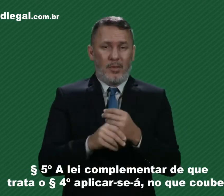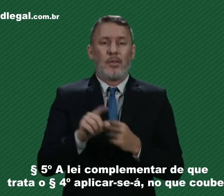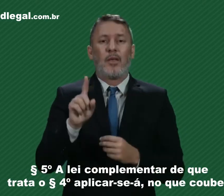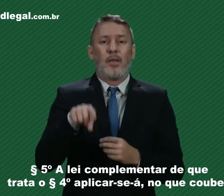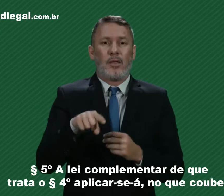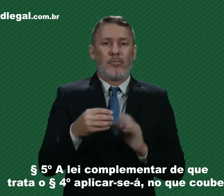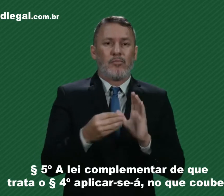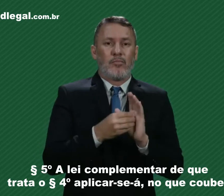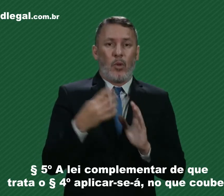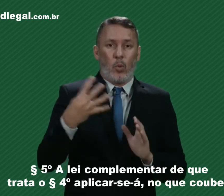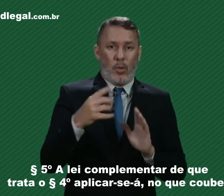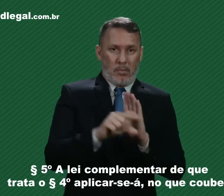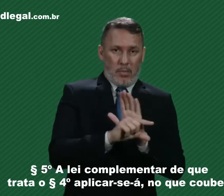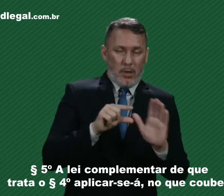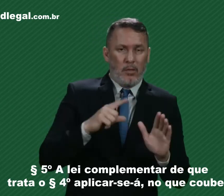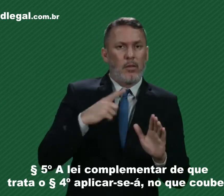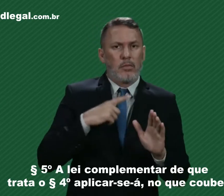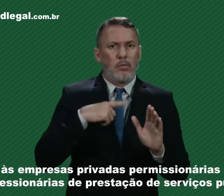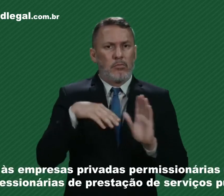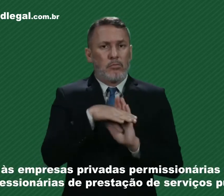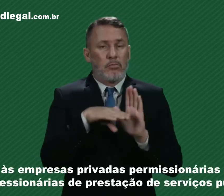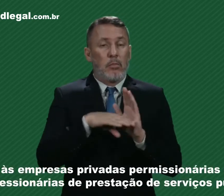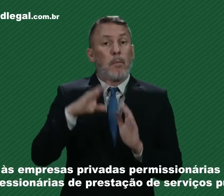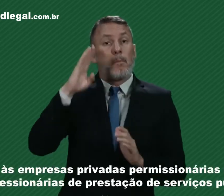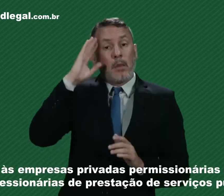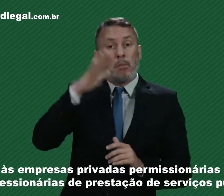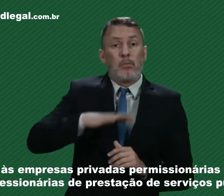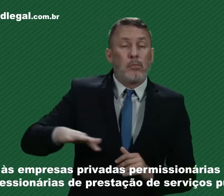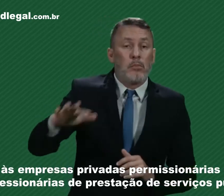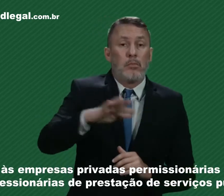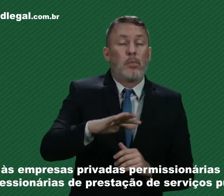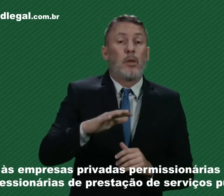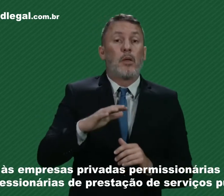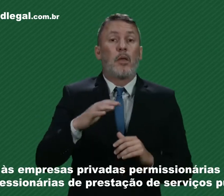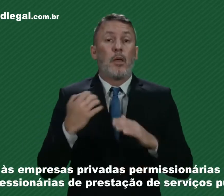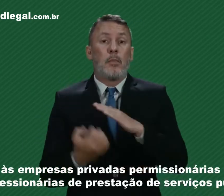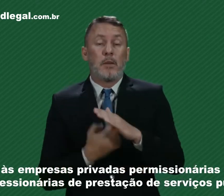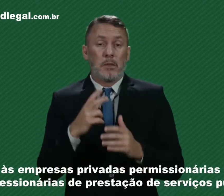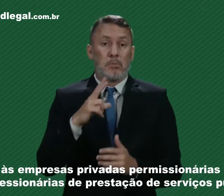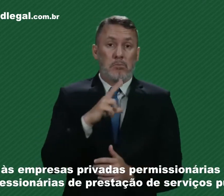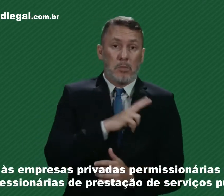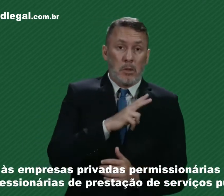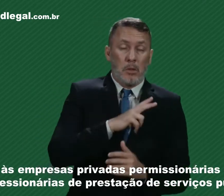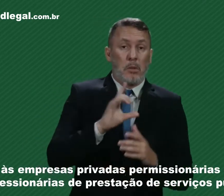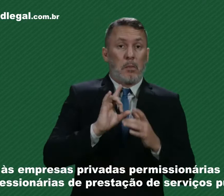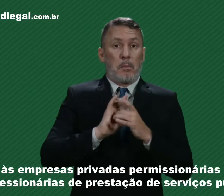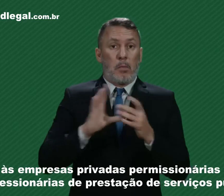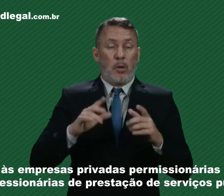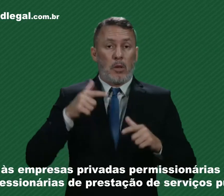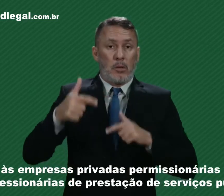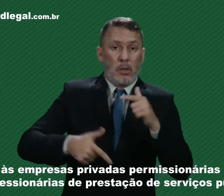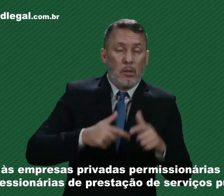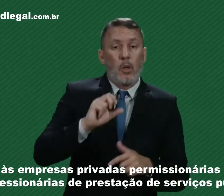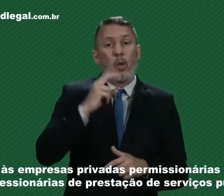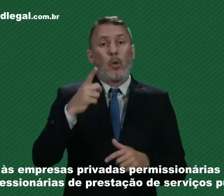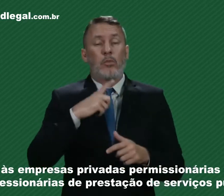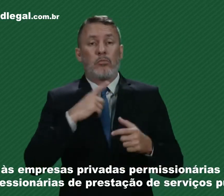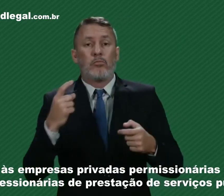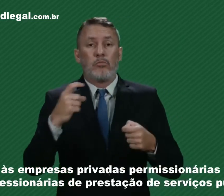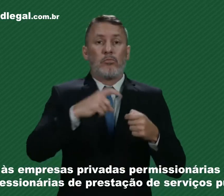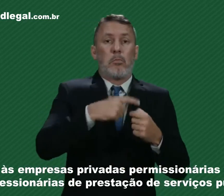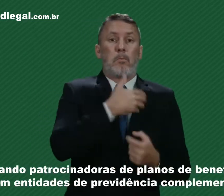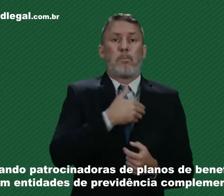4º aplicar-se-á, no que couber, às empresas privadas permissionárias ou concessionárias de prestação de